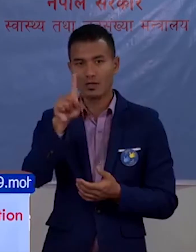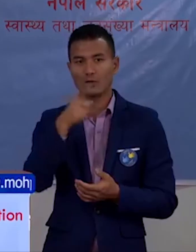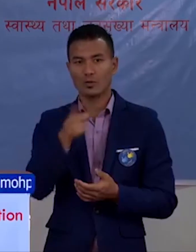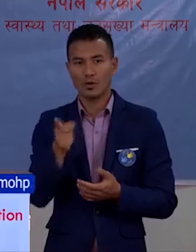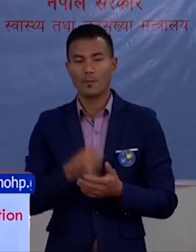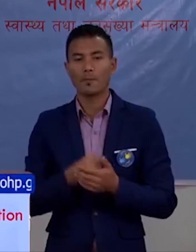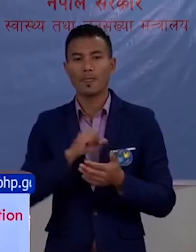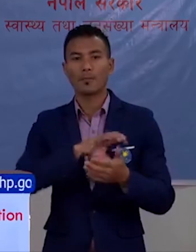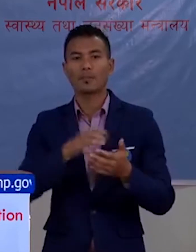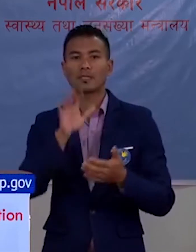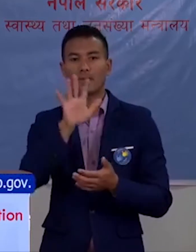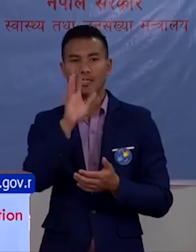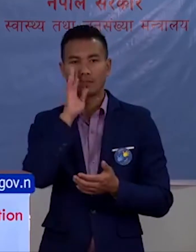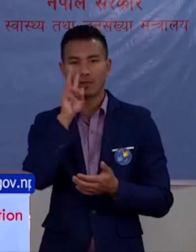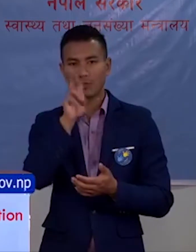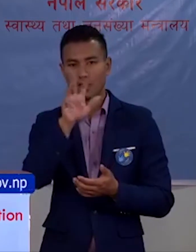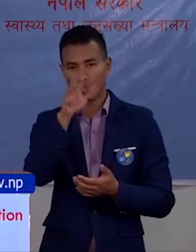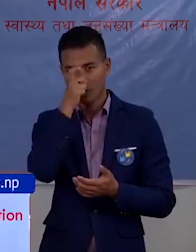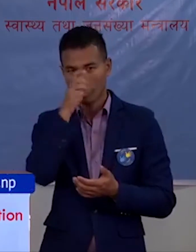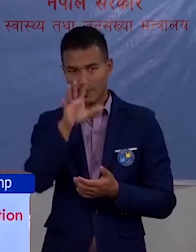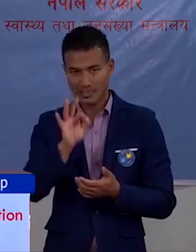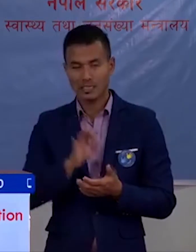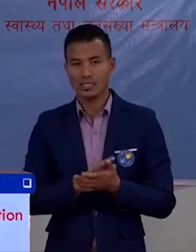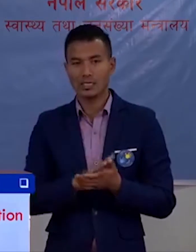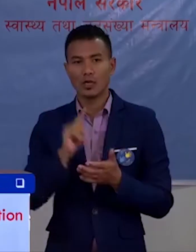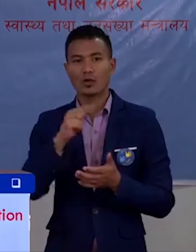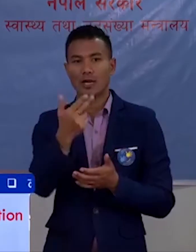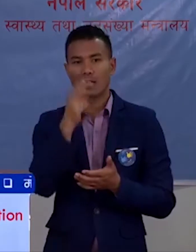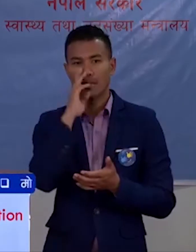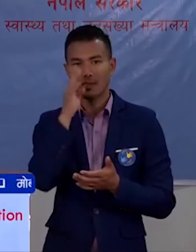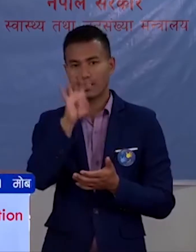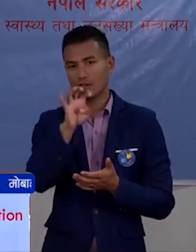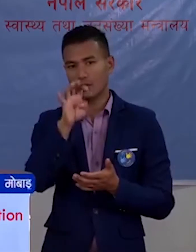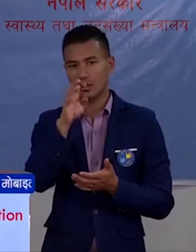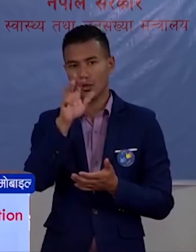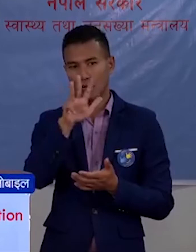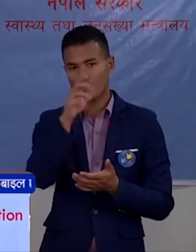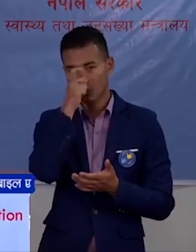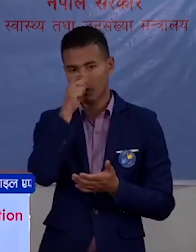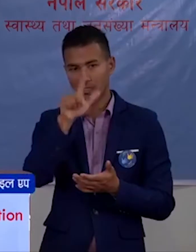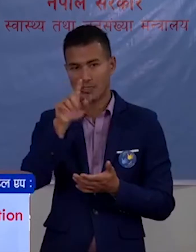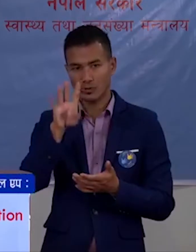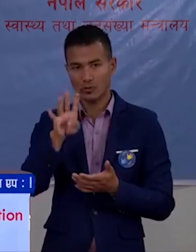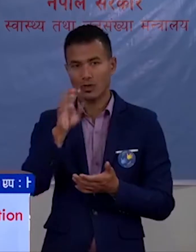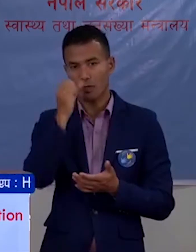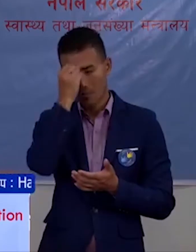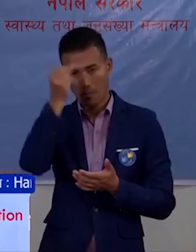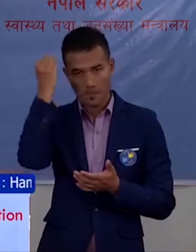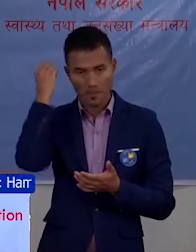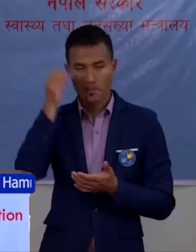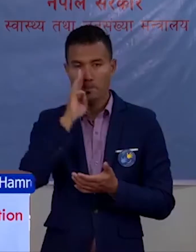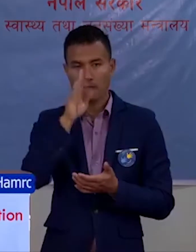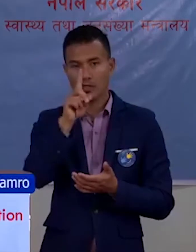4,871, प्रदेश नम्बर 5 2,950, कर्णाली प्रदेशमा 4,974 र सुदूरपश्चिम